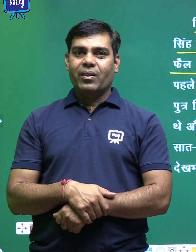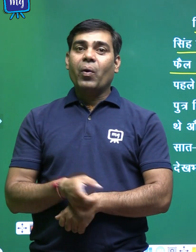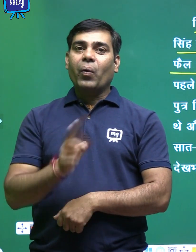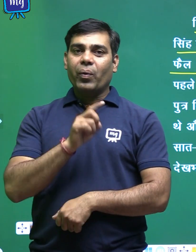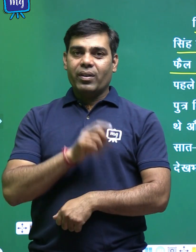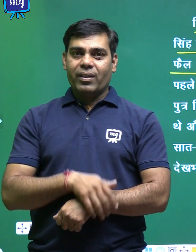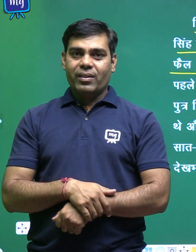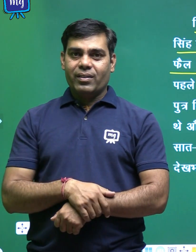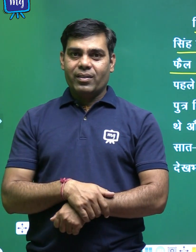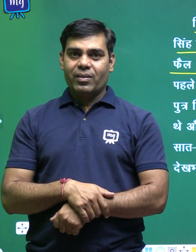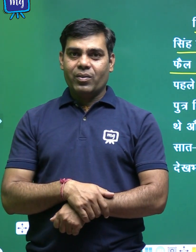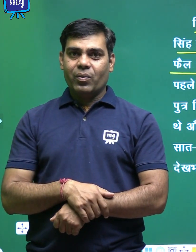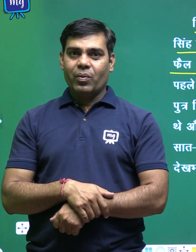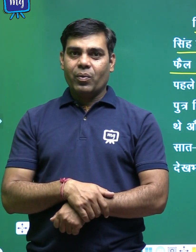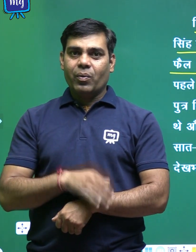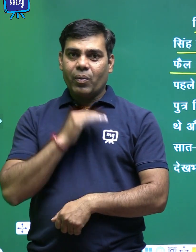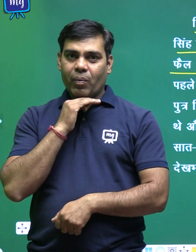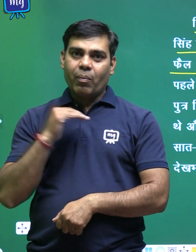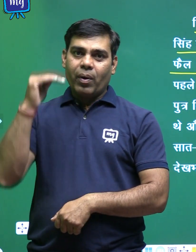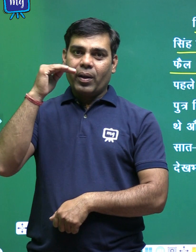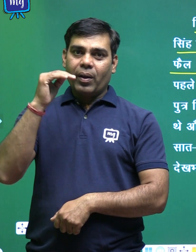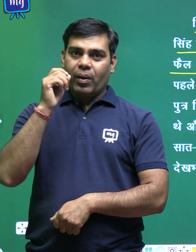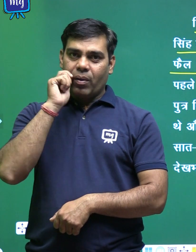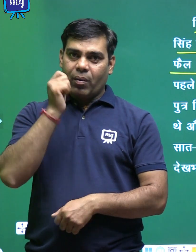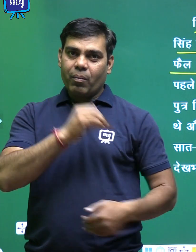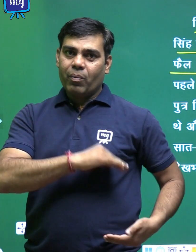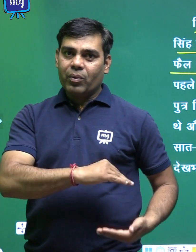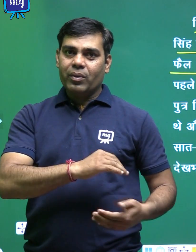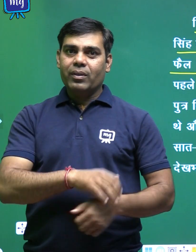उनके बड़े पुत्र